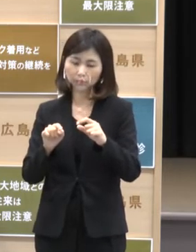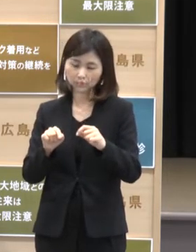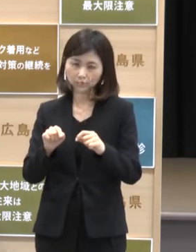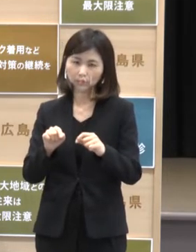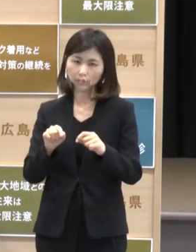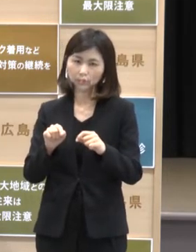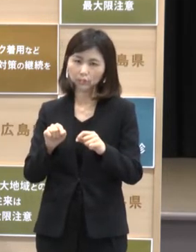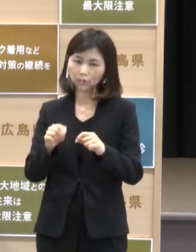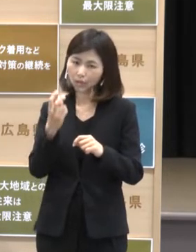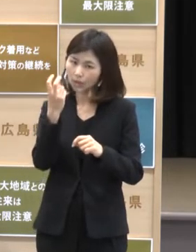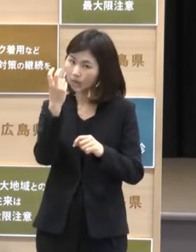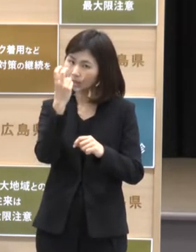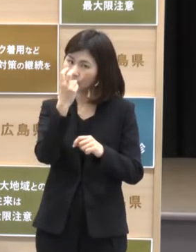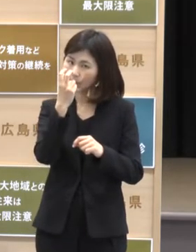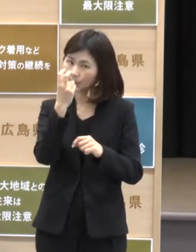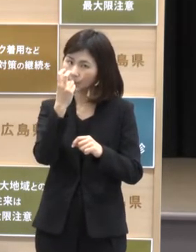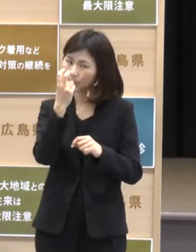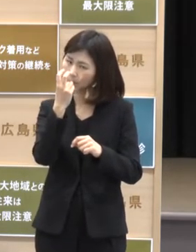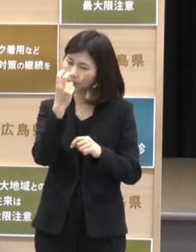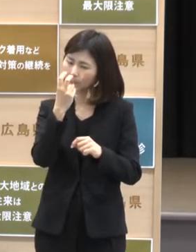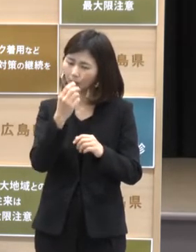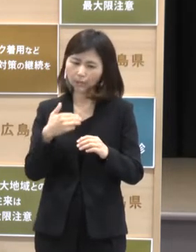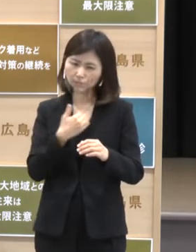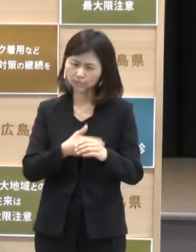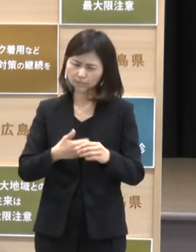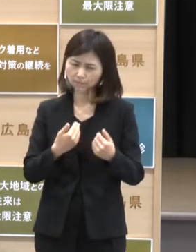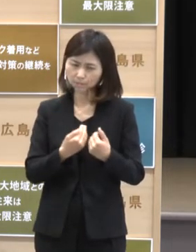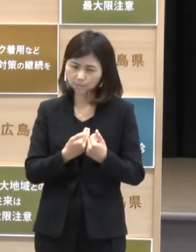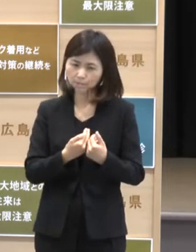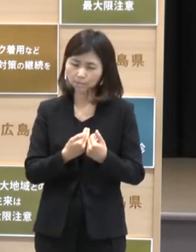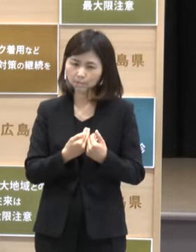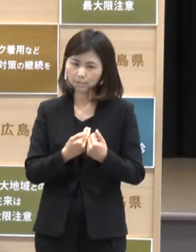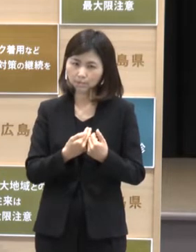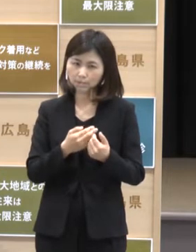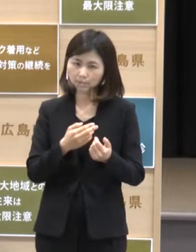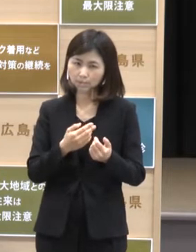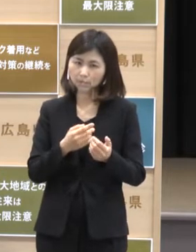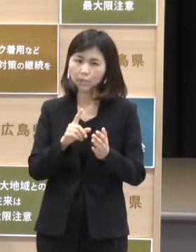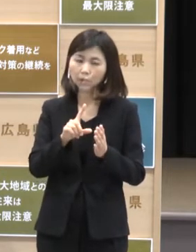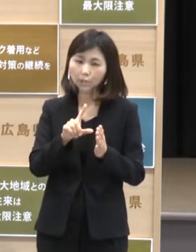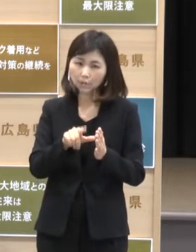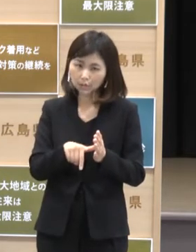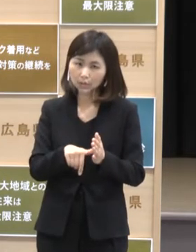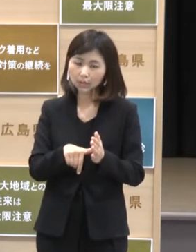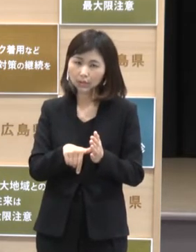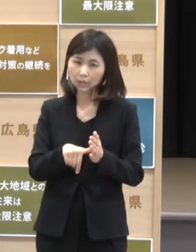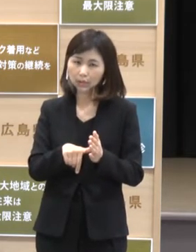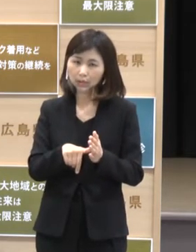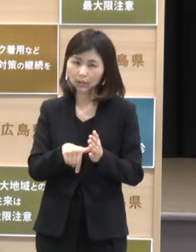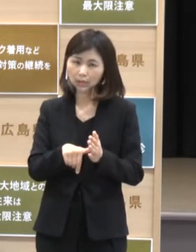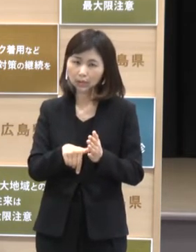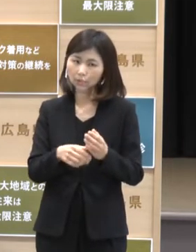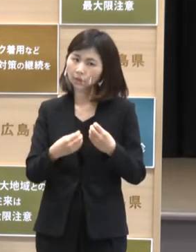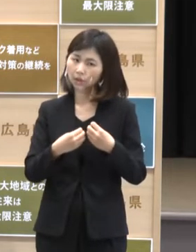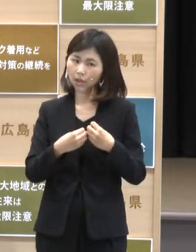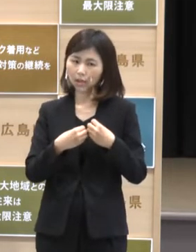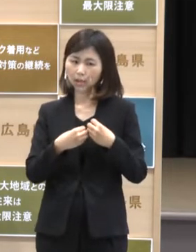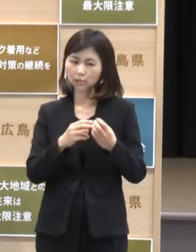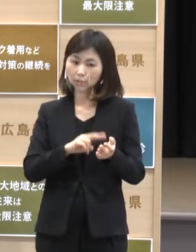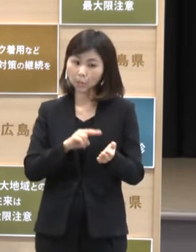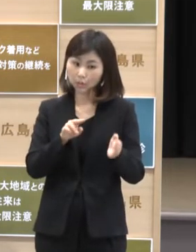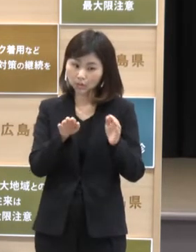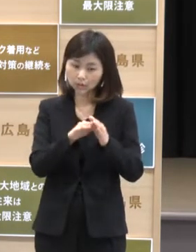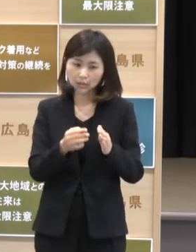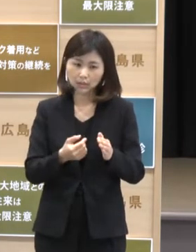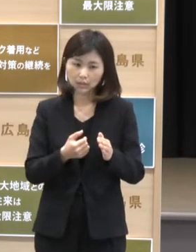はり、検査何かこう調子が悪い医療機関に行きたく何か感染の不安があるような、